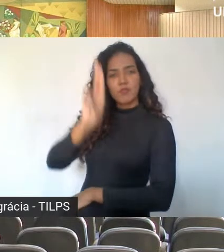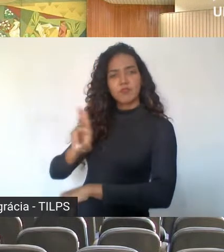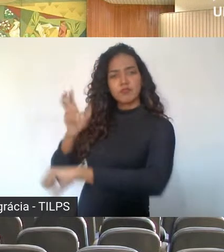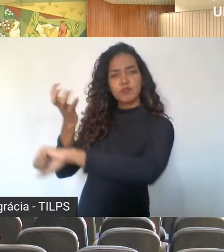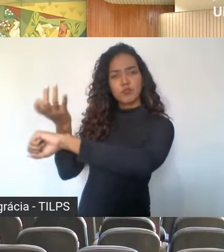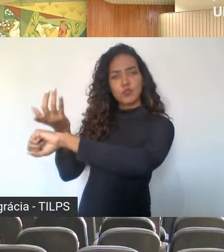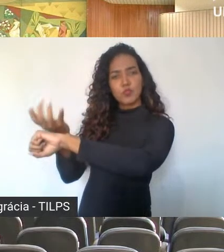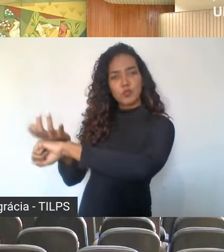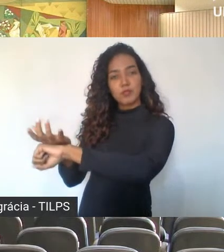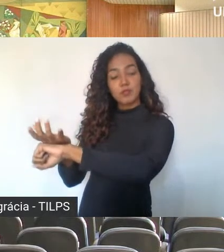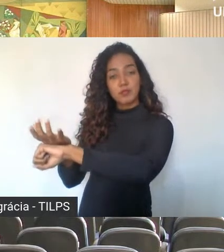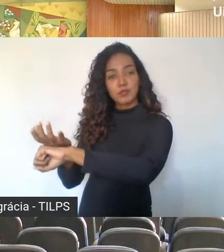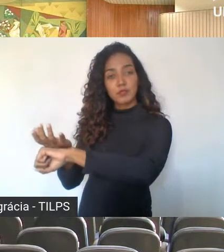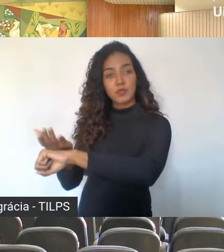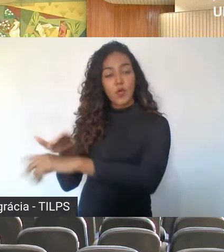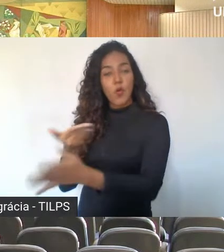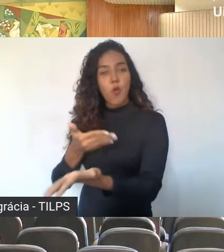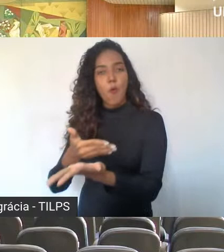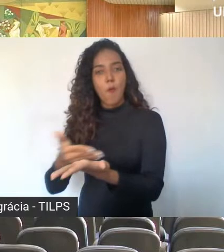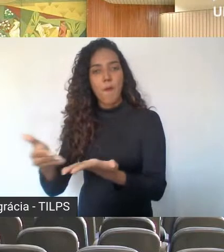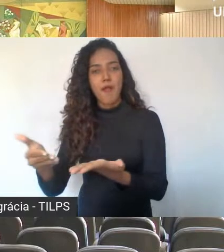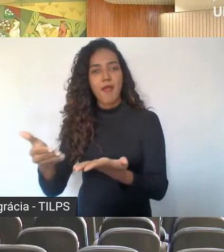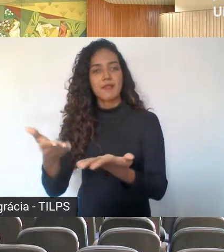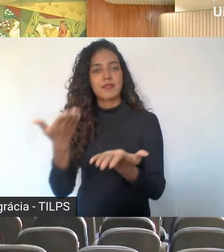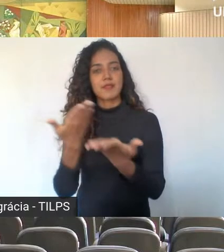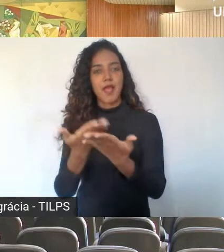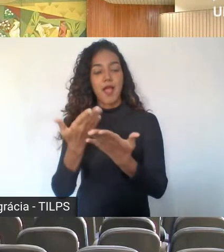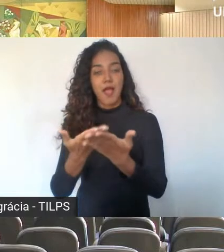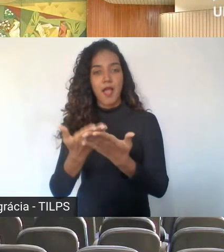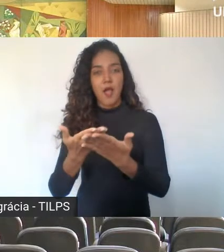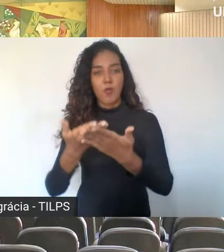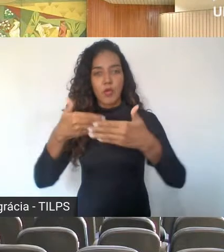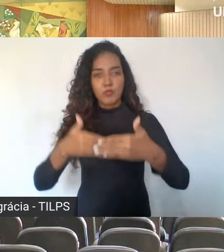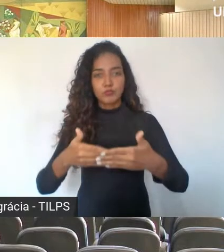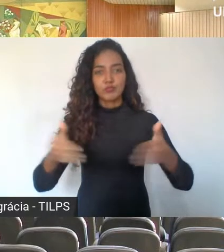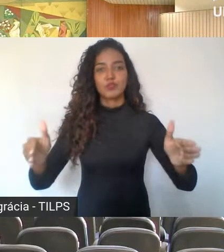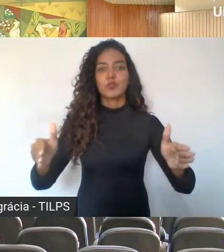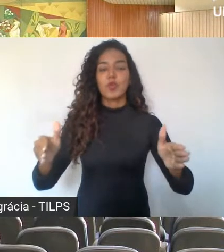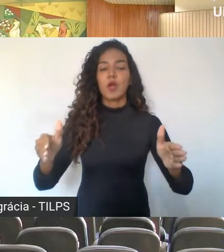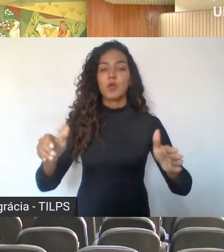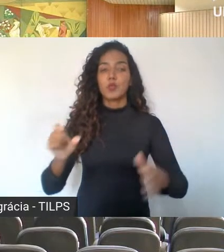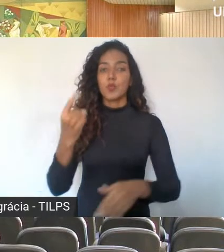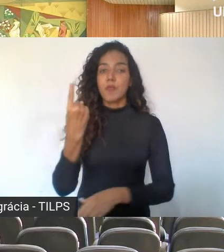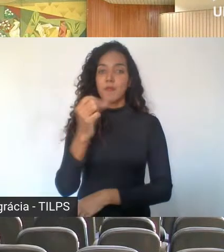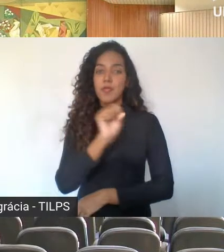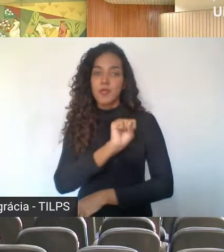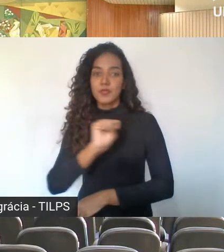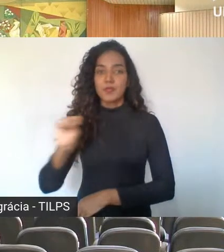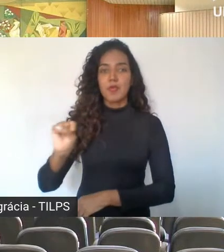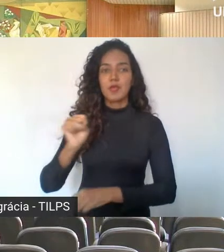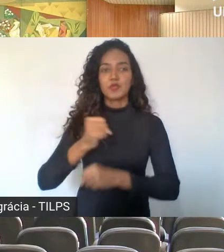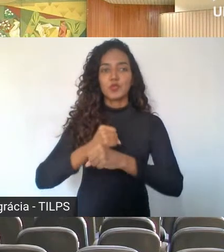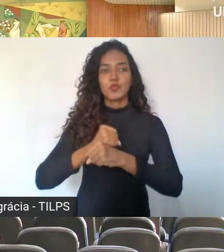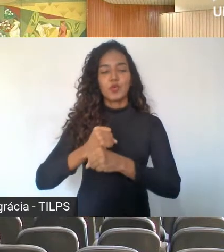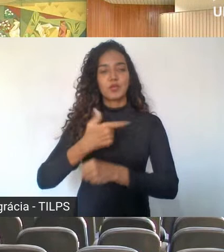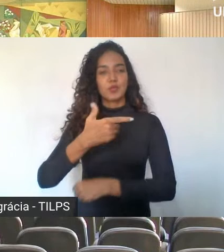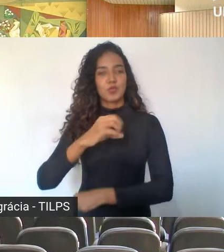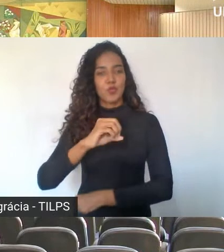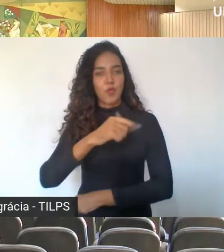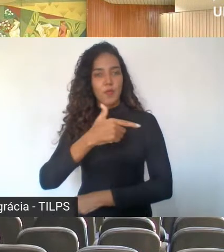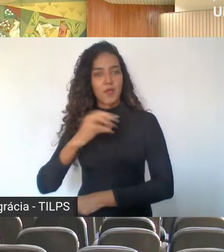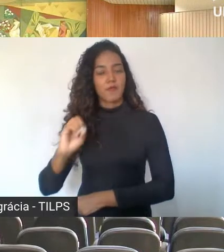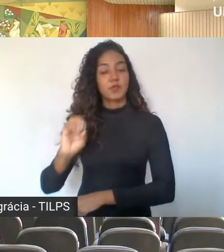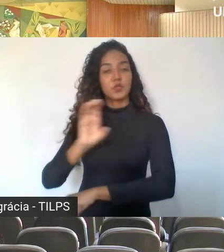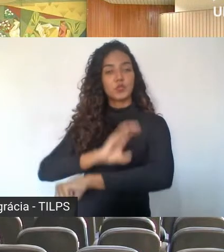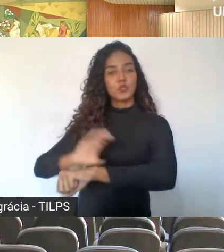Pernambuco inicia a aula inaugural referente ao primeiro semestre letivo do ano de 2020, dos cursos de